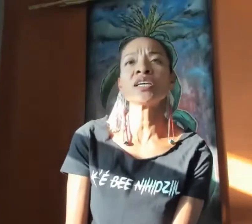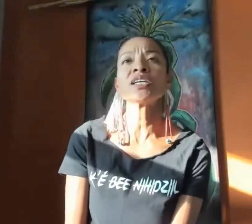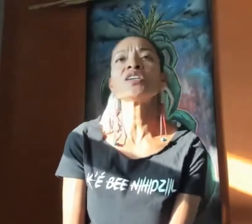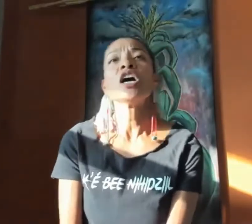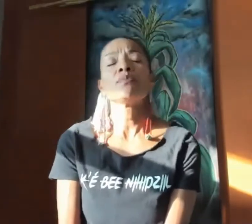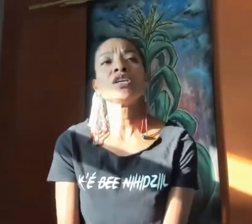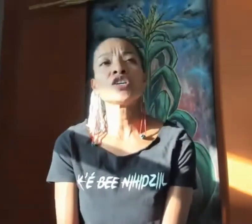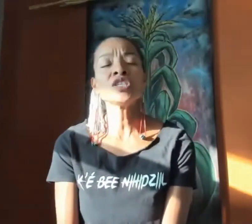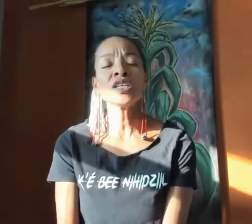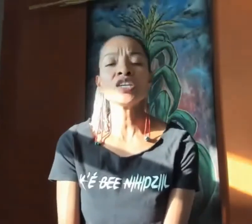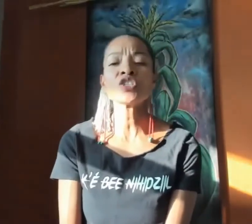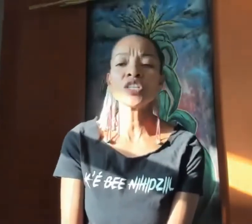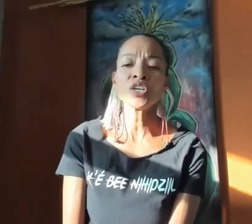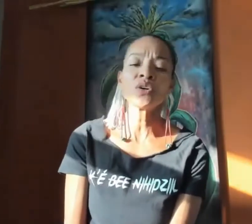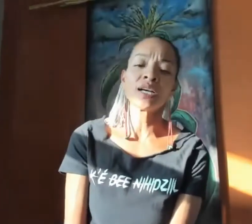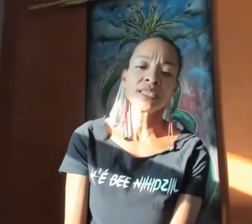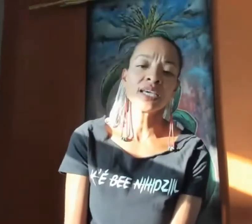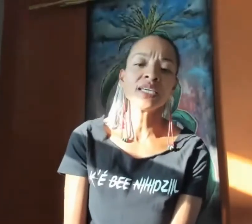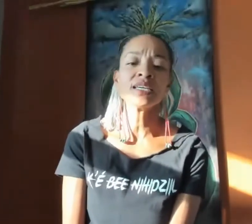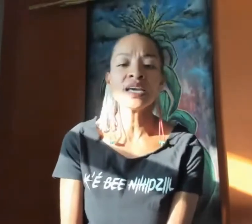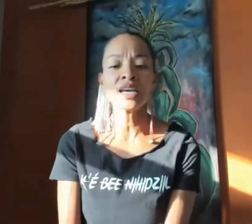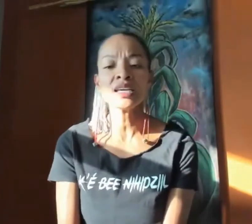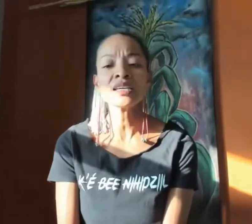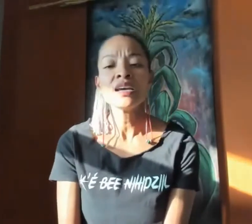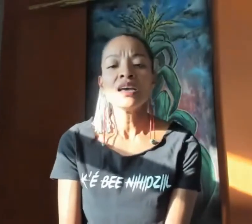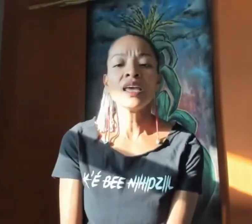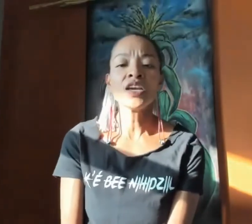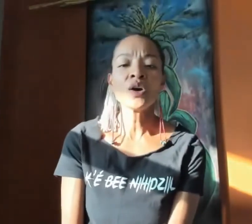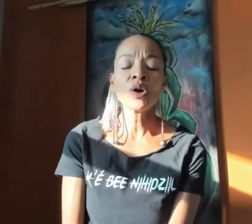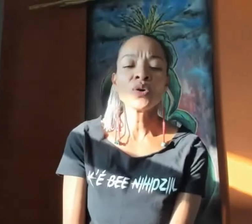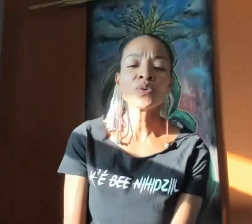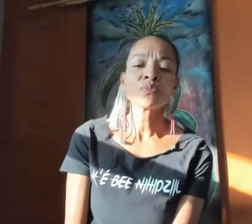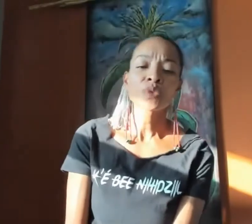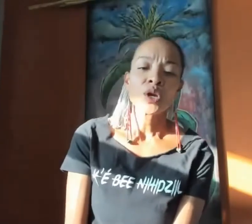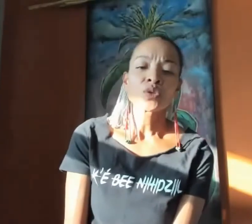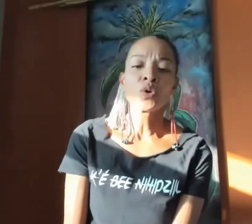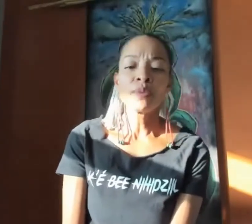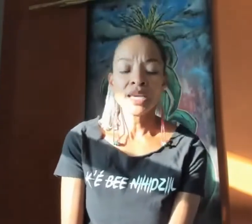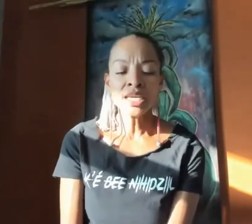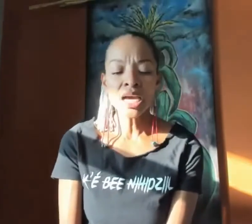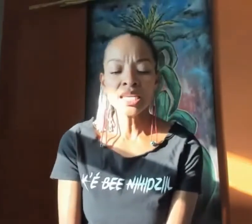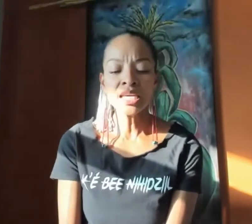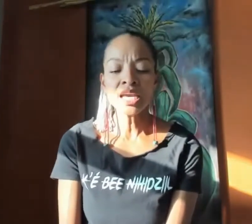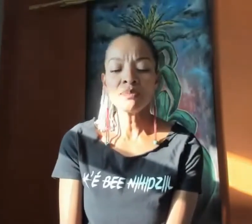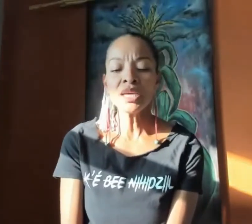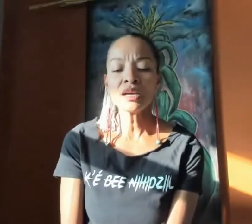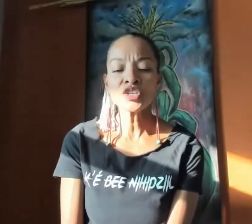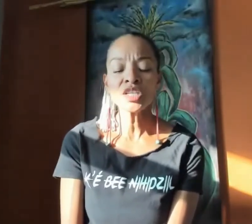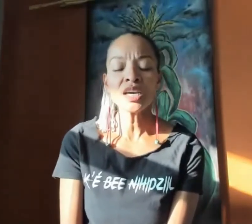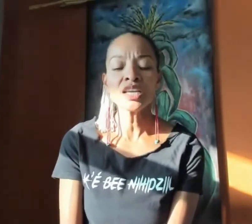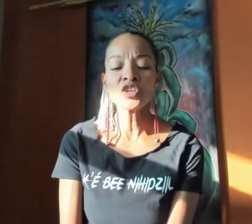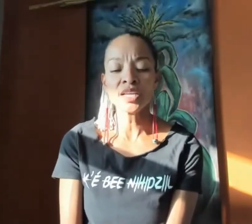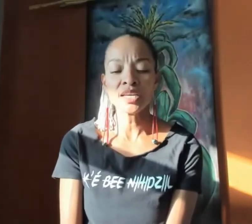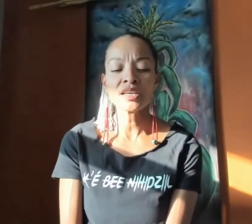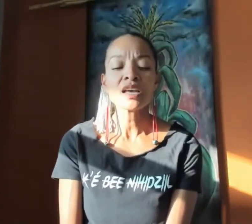nishle, pi a ji e nishle ko ate iye iye ne o o. Kope ina niye bi a ji